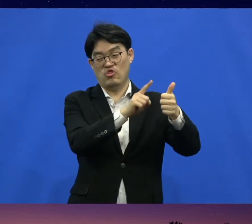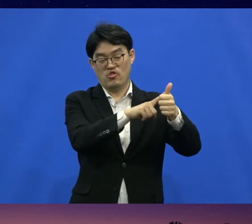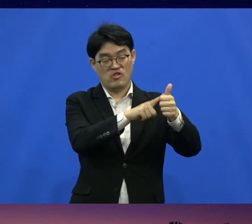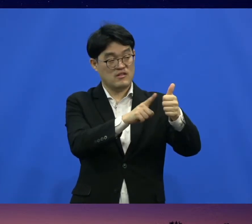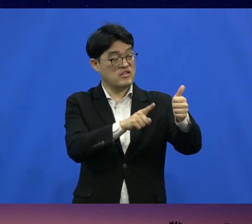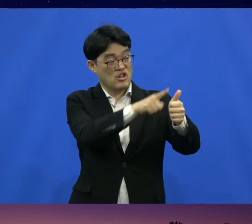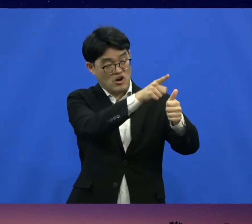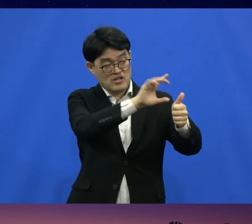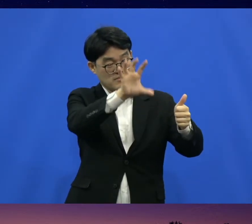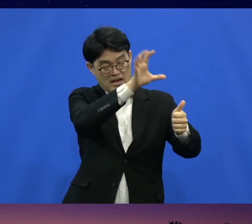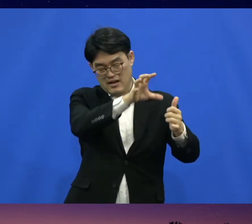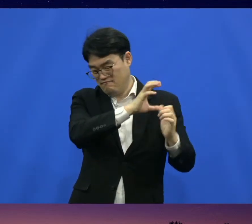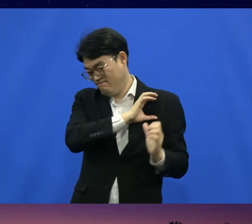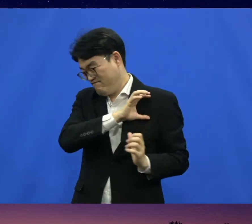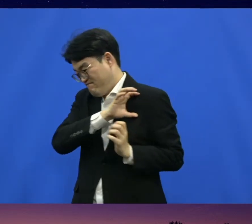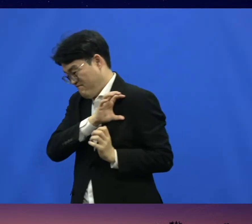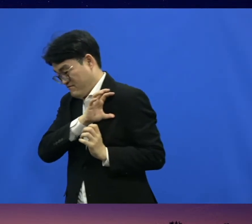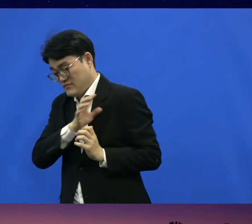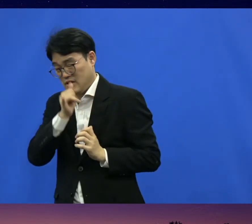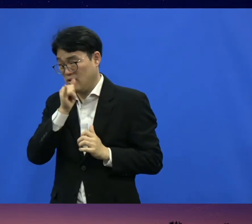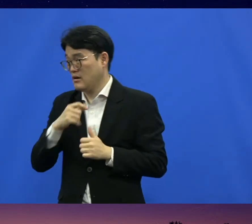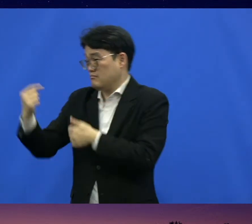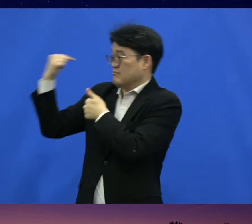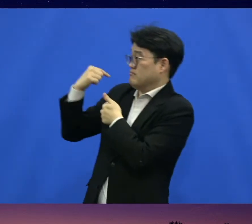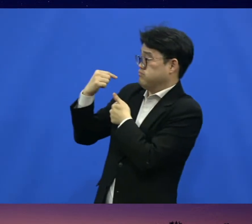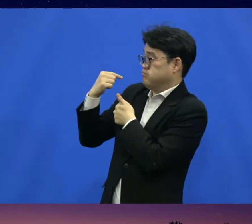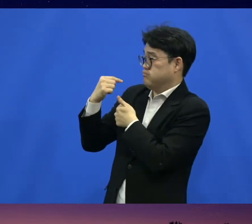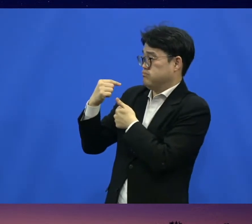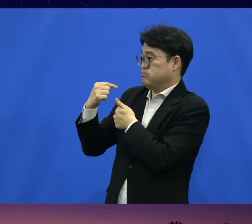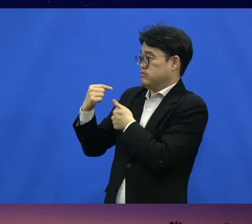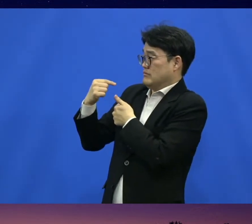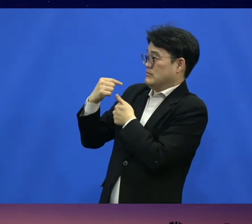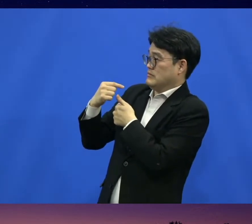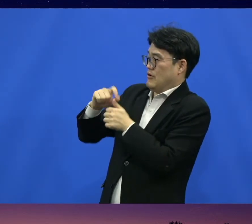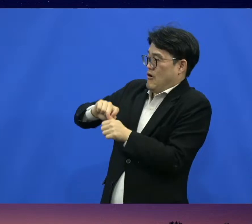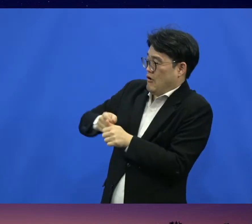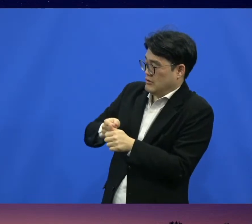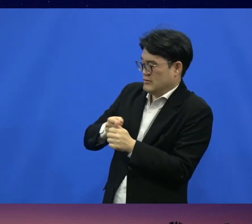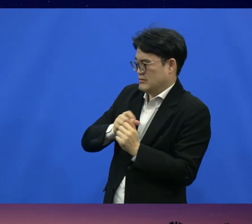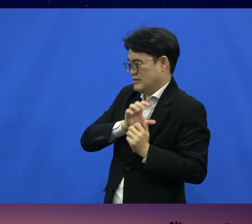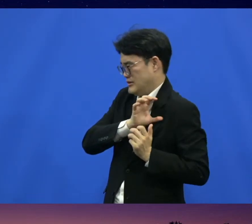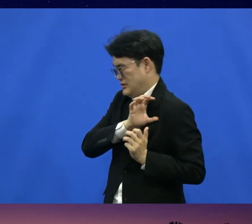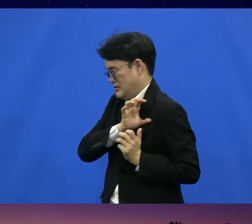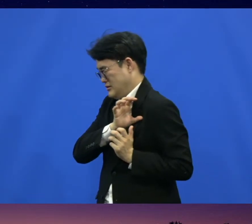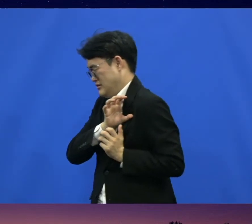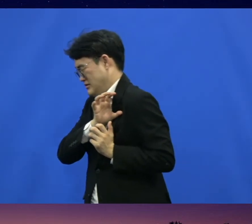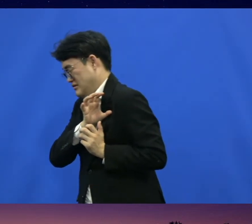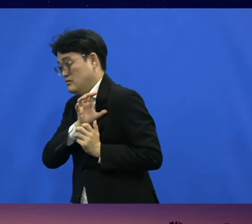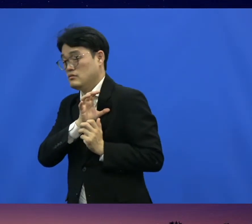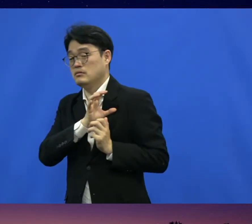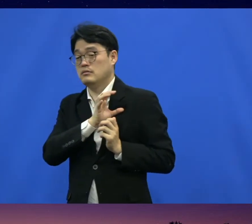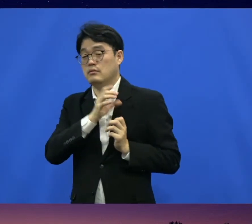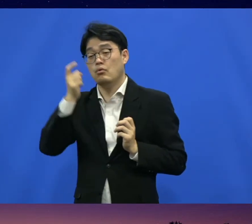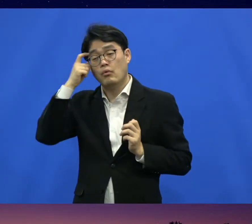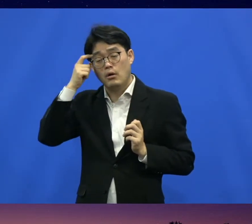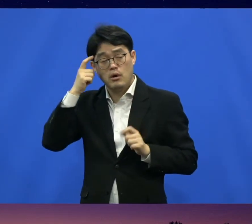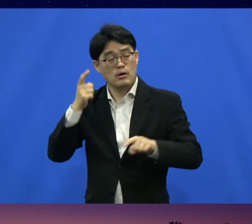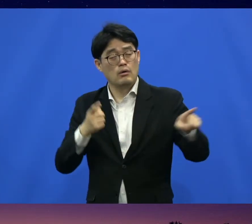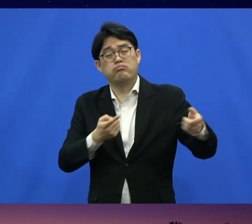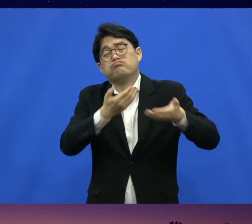근데 그 본문에 보면 억지로 십자가를 졌다. 기꺼이 십자가를 지려고 하는 사람이 누가 있겠어요, 여러분?